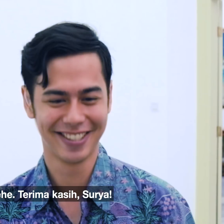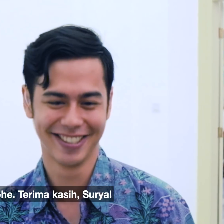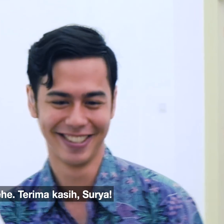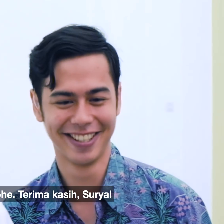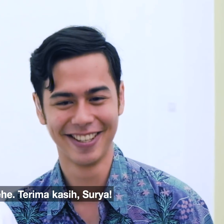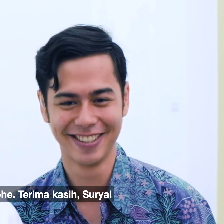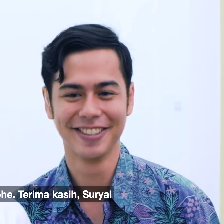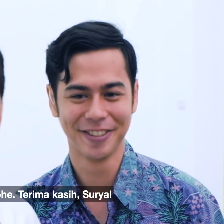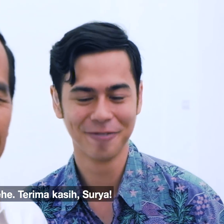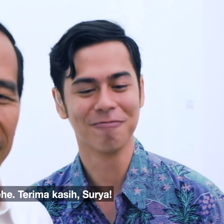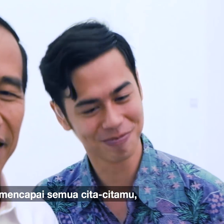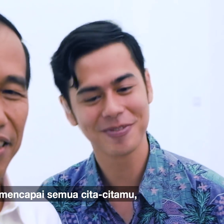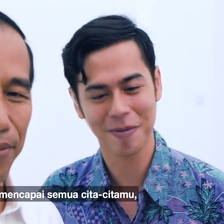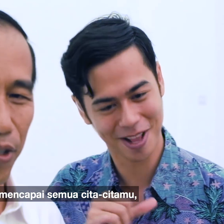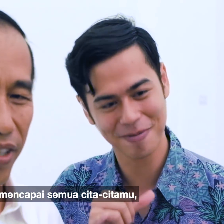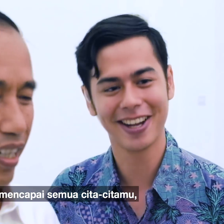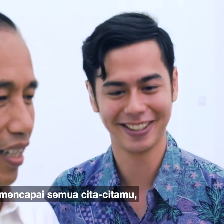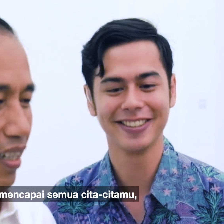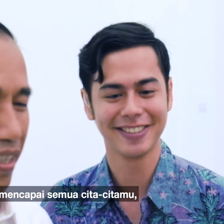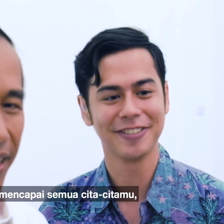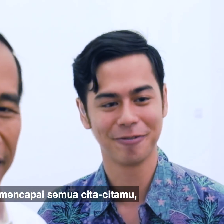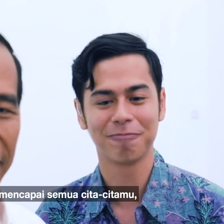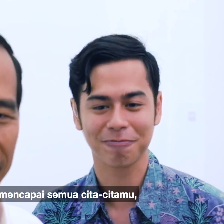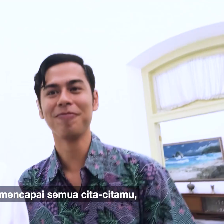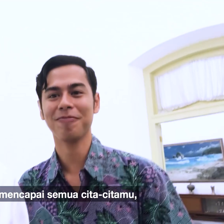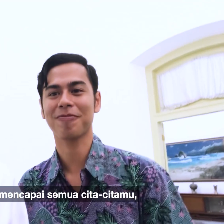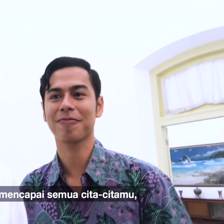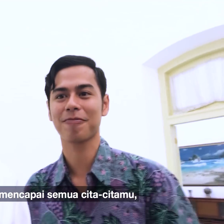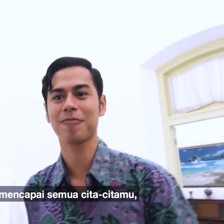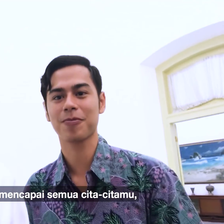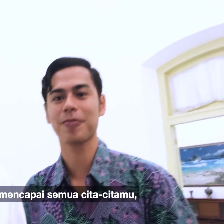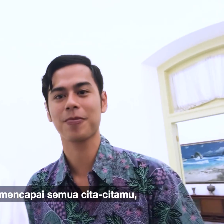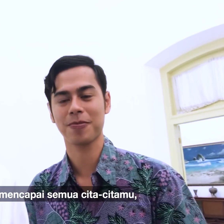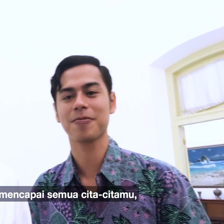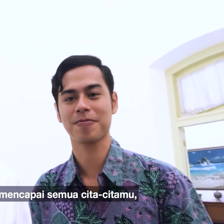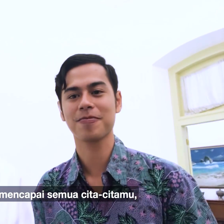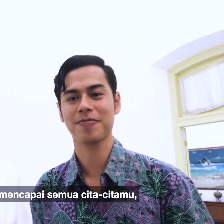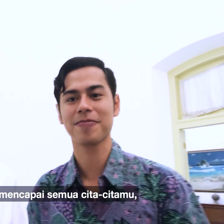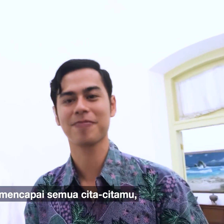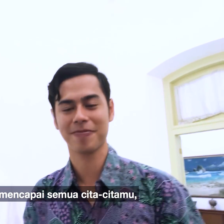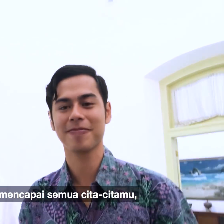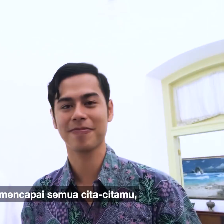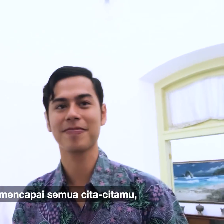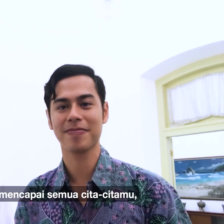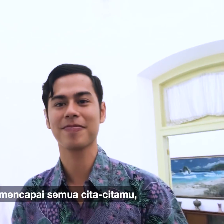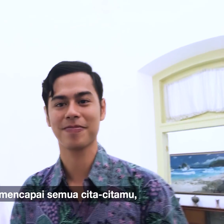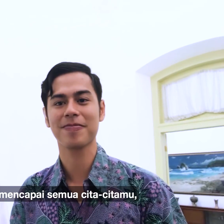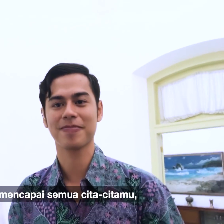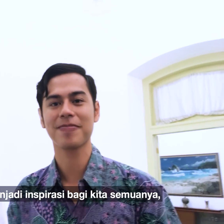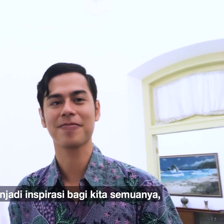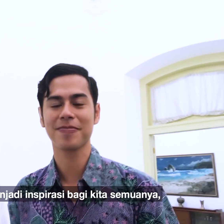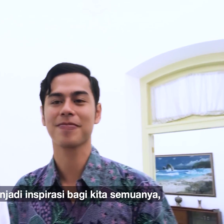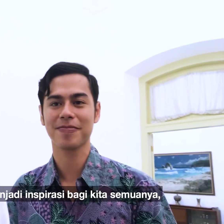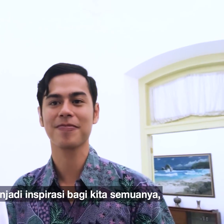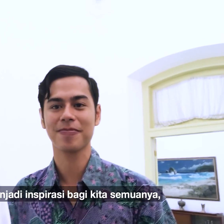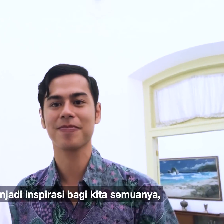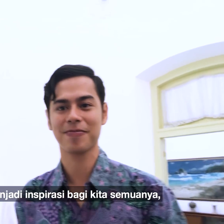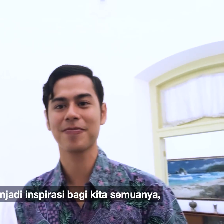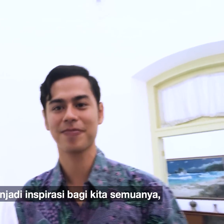Terima kasih, Surya. Semoga bisa mencapai semua cita-citamu dan semoga